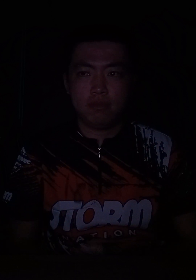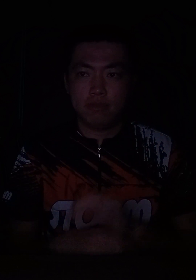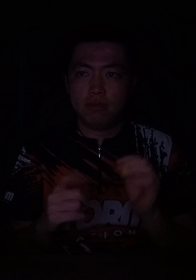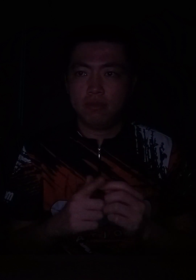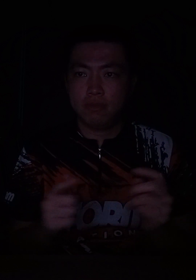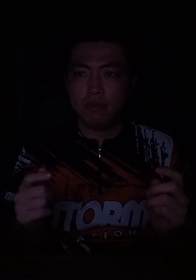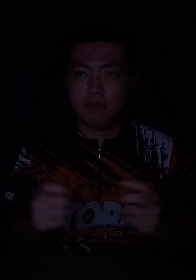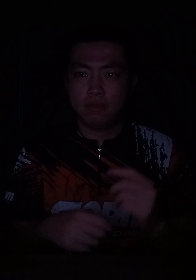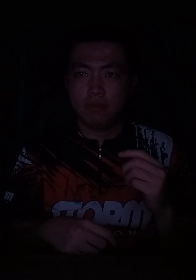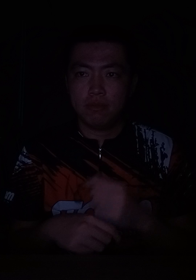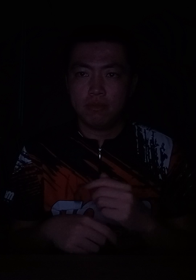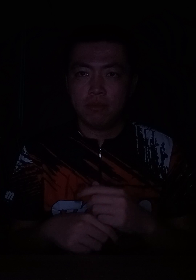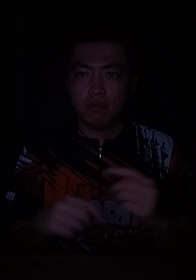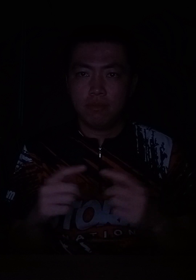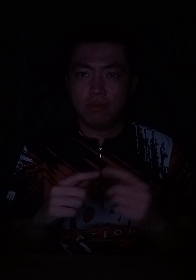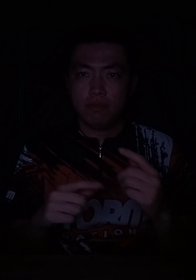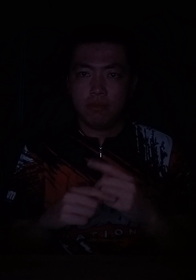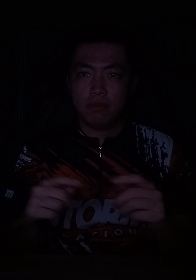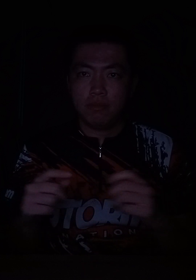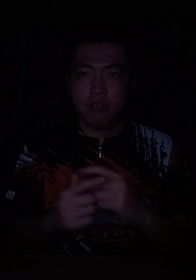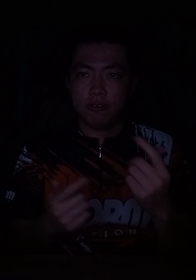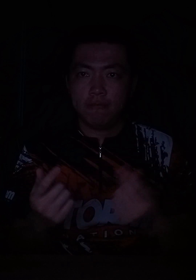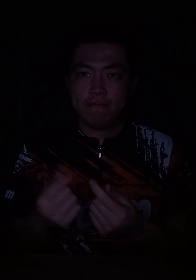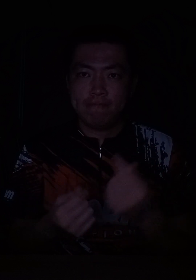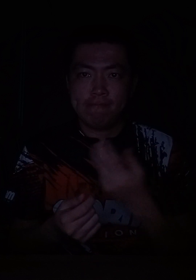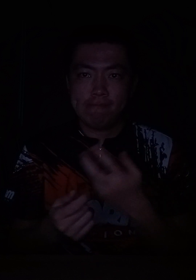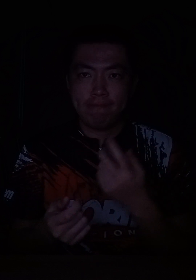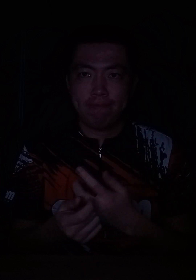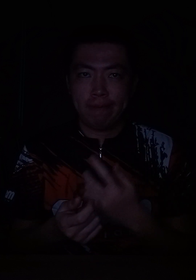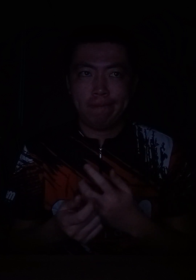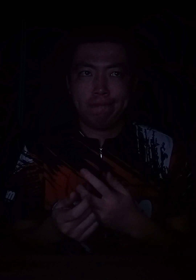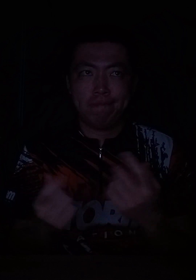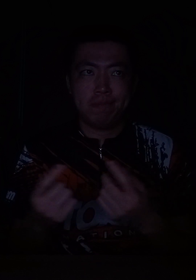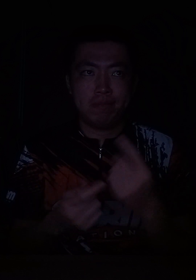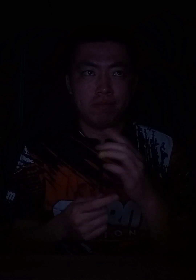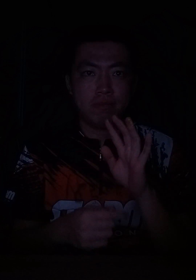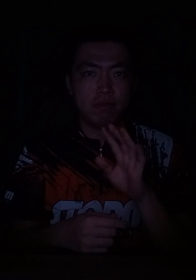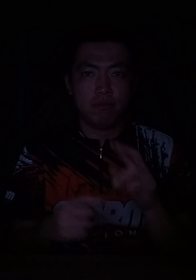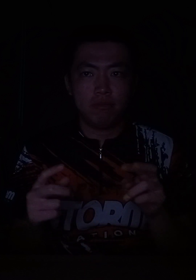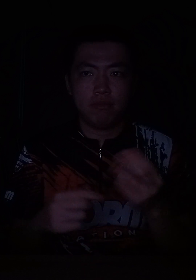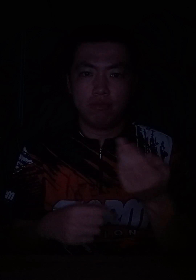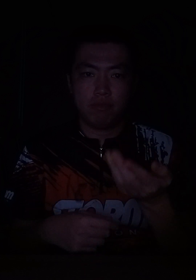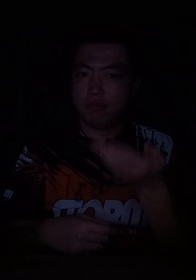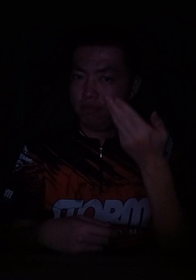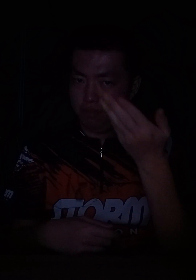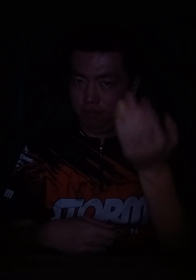해석을 안 해주고 노사가 실랑이하는 사이 안전사고는 계속되고 있는 겁니다. 전문가 얘기 들어보시겠습니다.